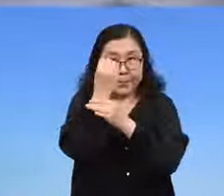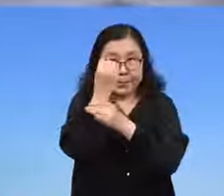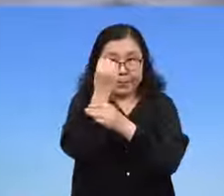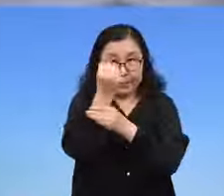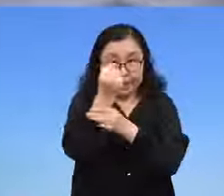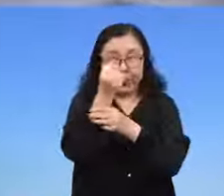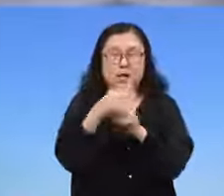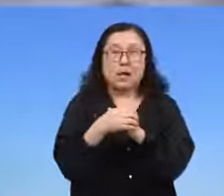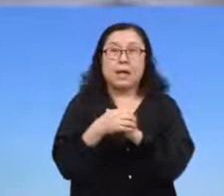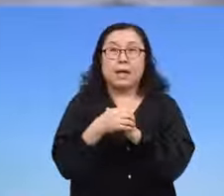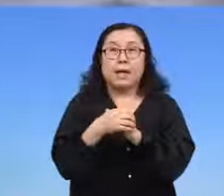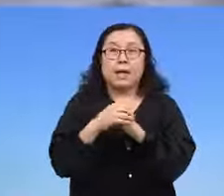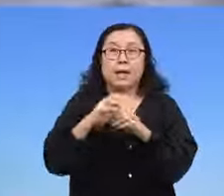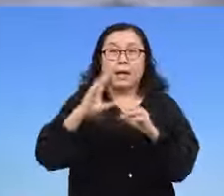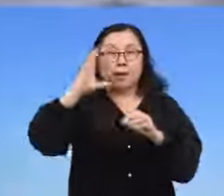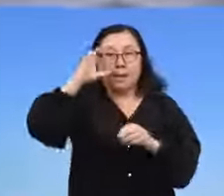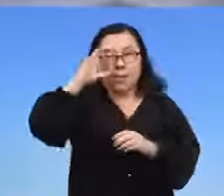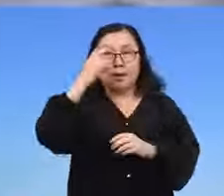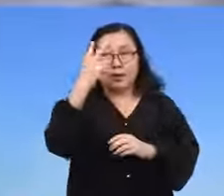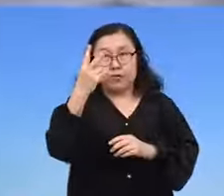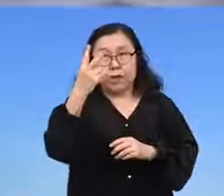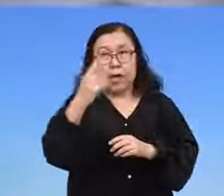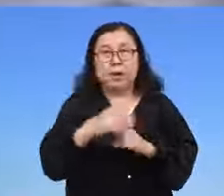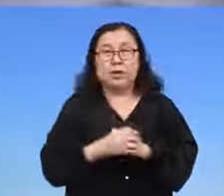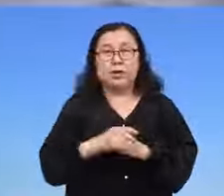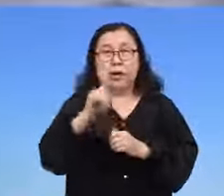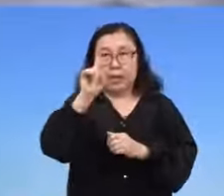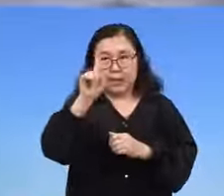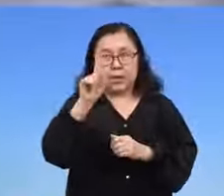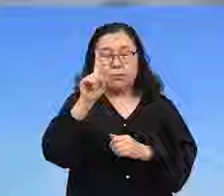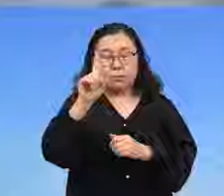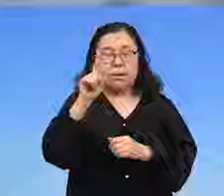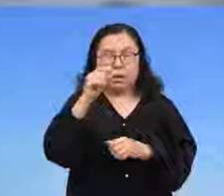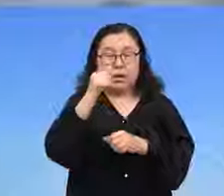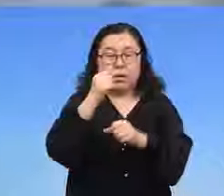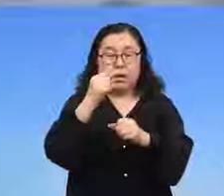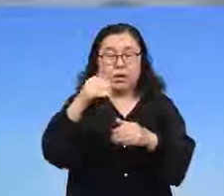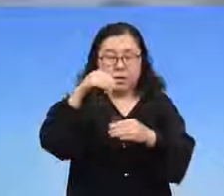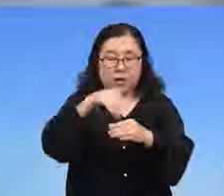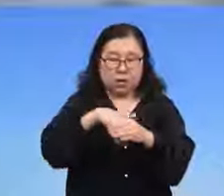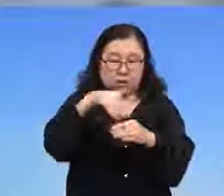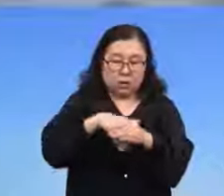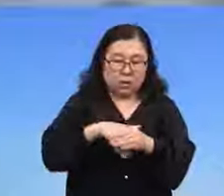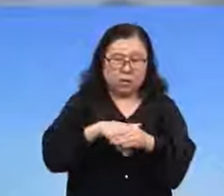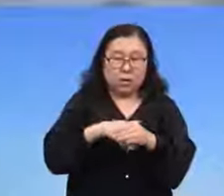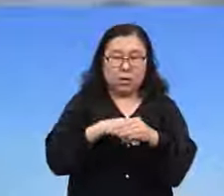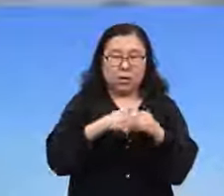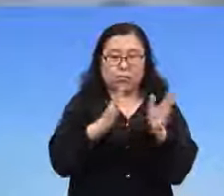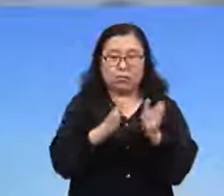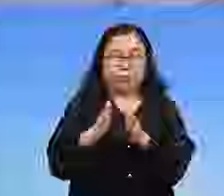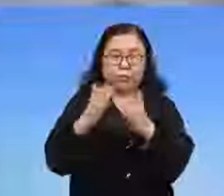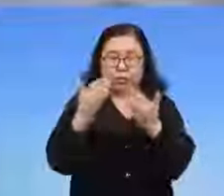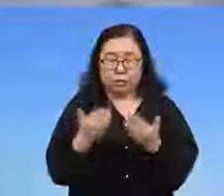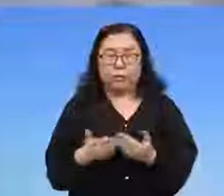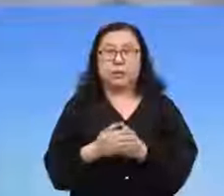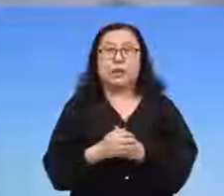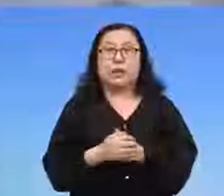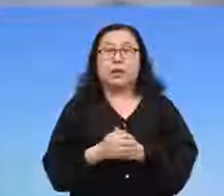뭐 이런 것들을 이제 주로 넣고 또 계란 2알, 어떨 때 또 1알. 아침이 참